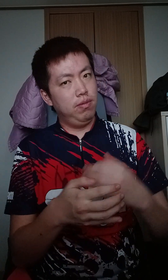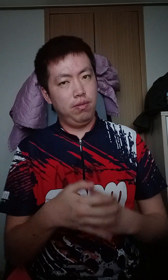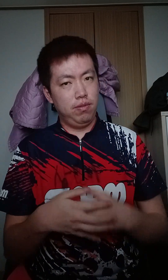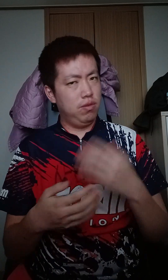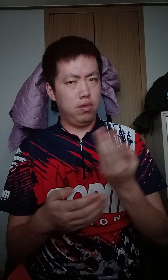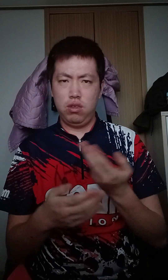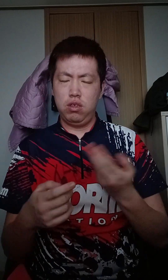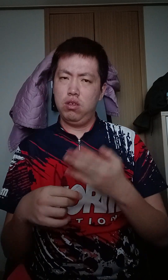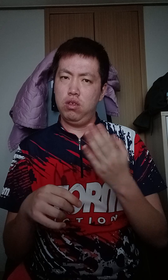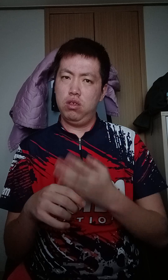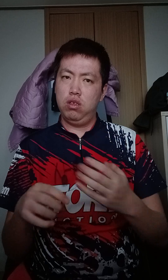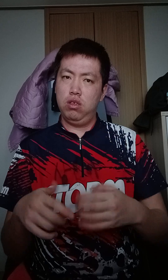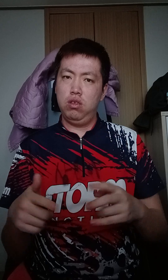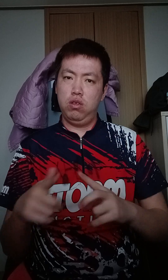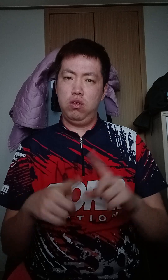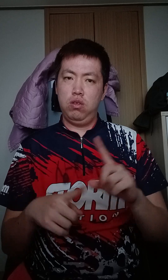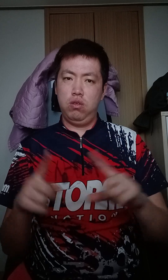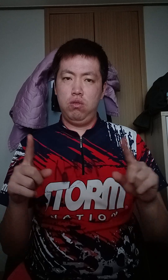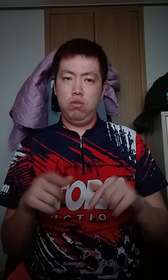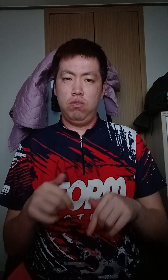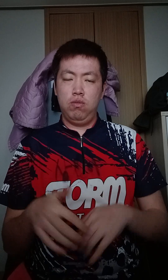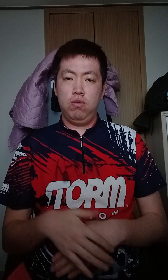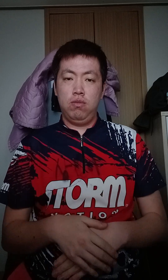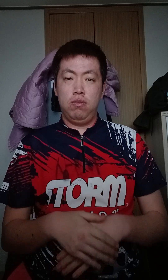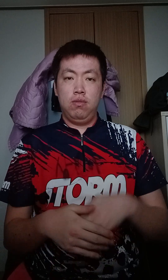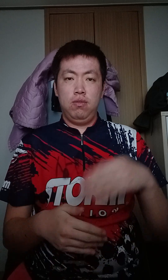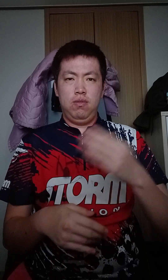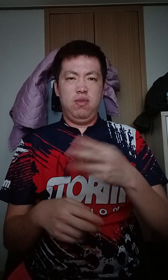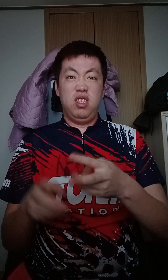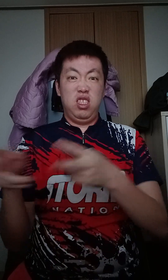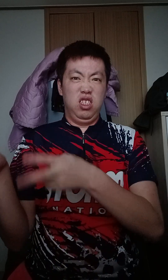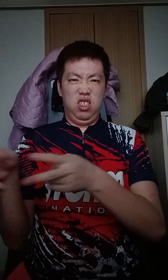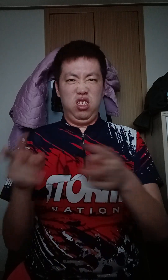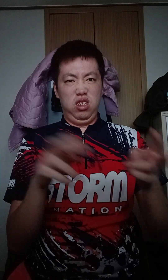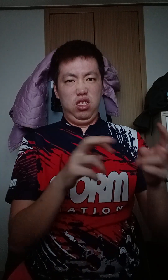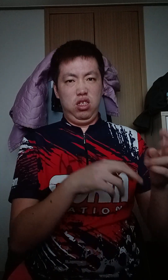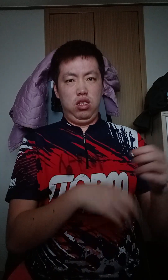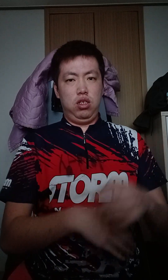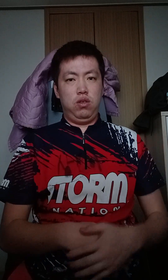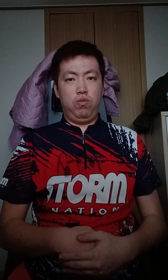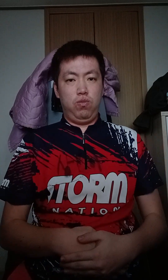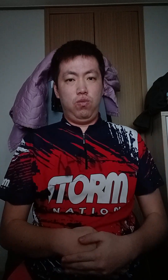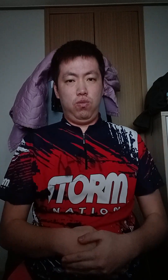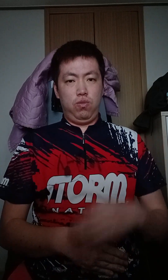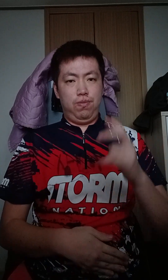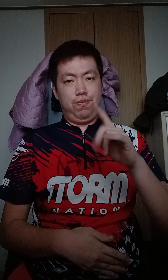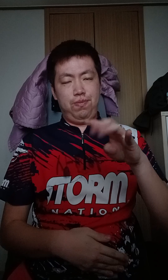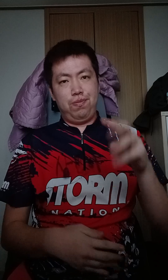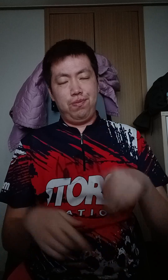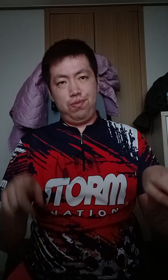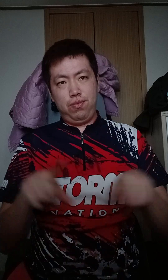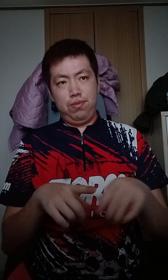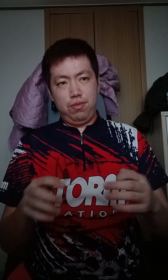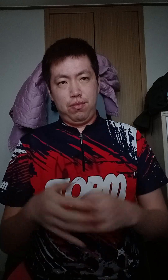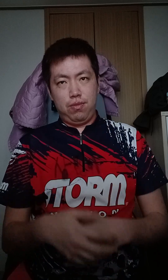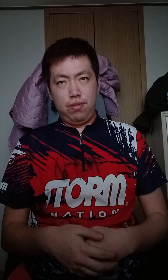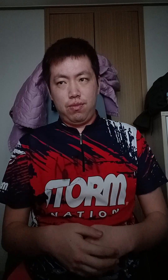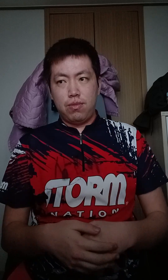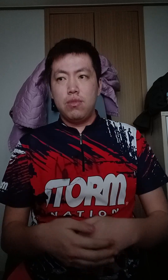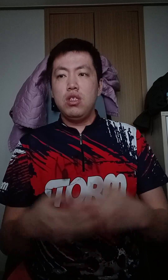그마저도 법인 시설에만 우선 적용하는 등 기준이 제각각입니다. 20여 년을 넘게 한 시설장이나 이제